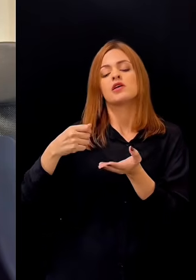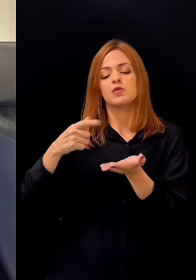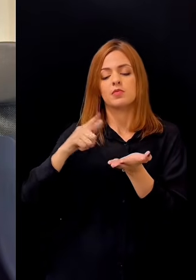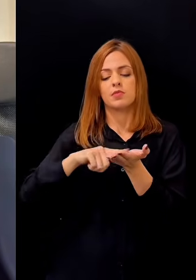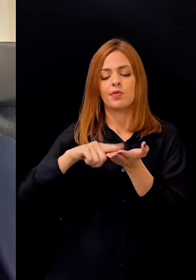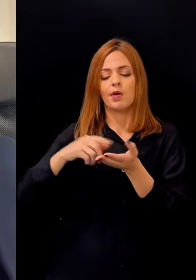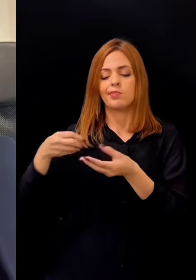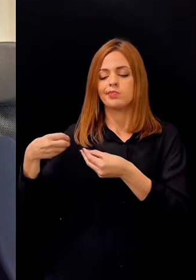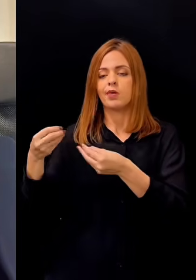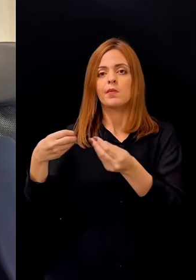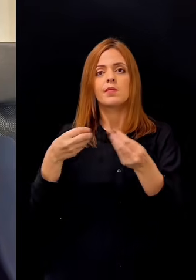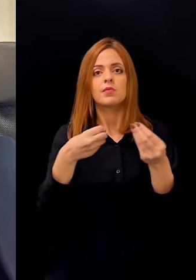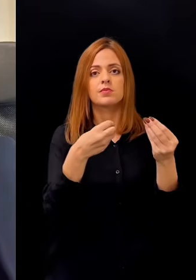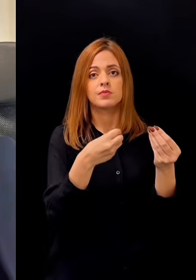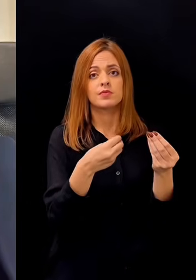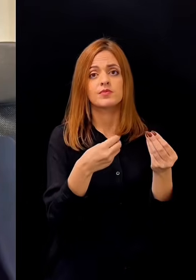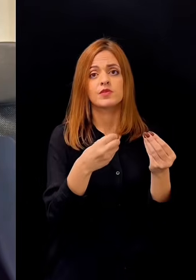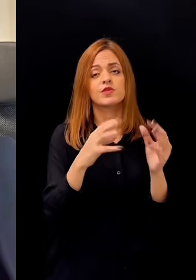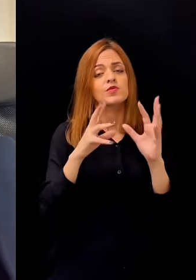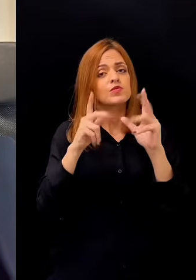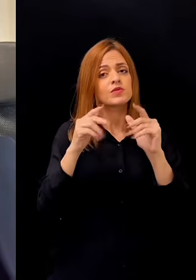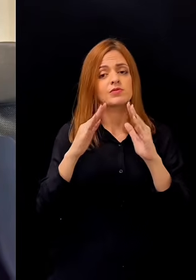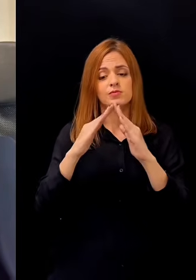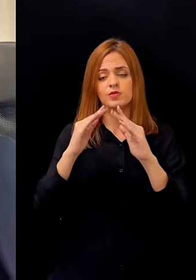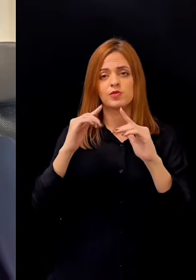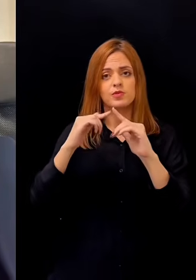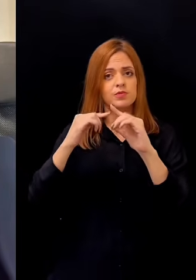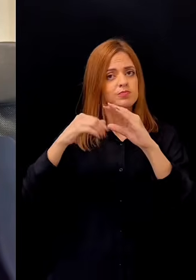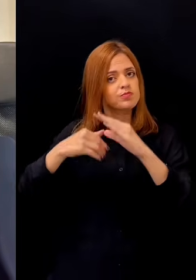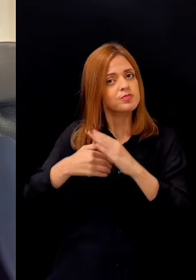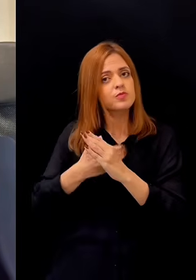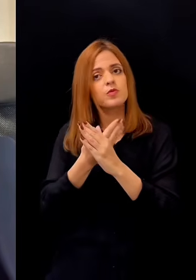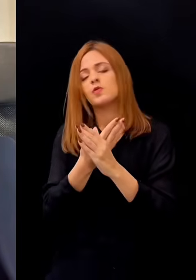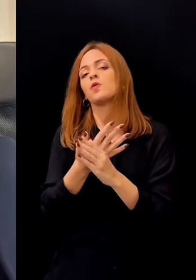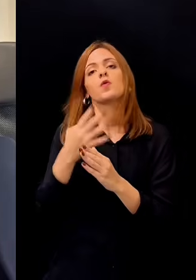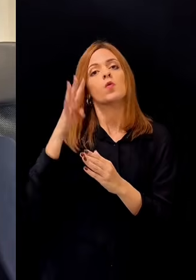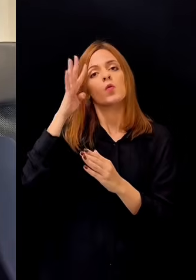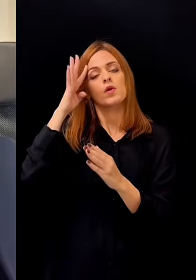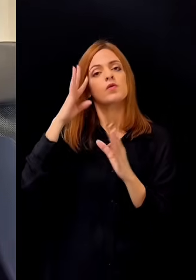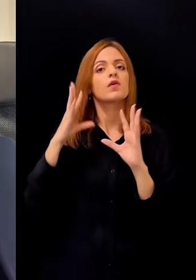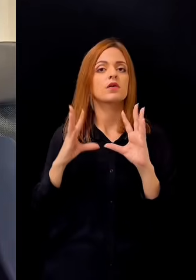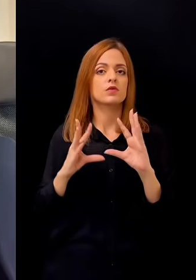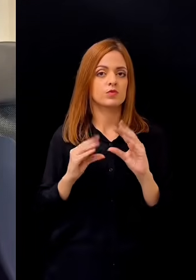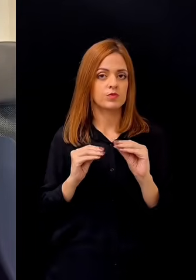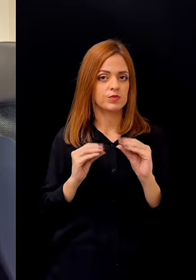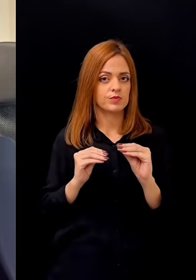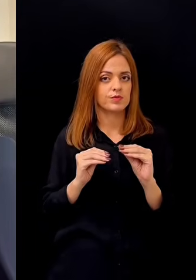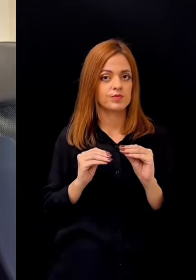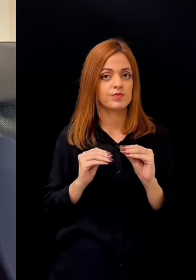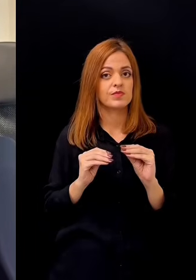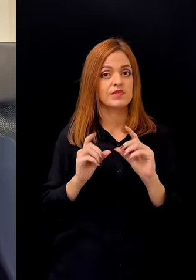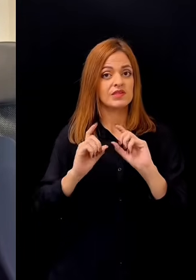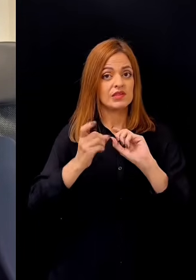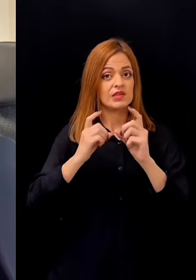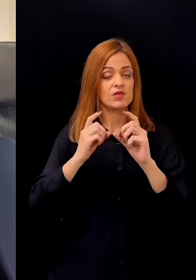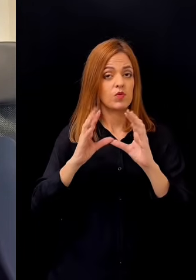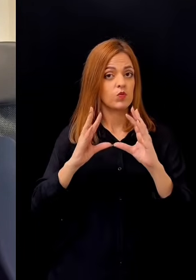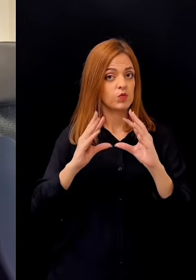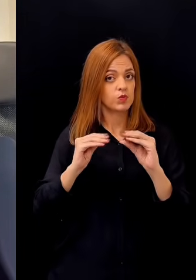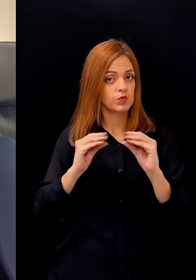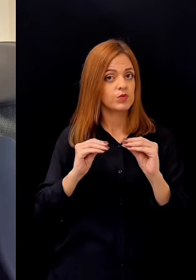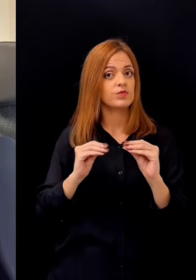as igrejas universal do Reino de Deus, às quartas-feiras à noite, na reunião da